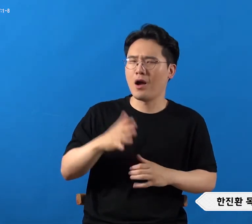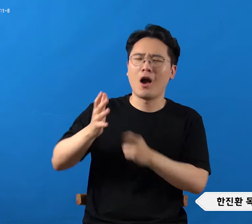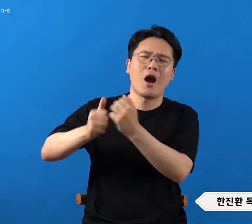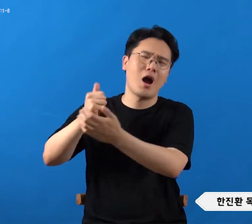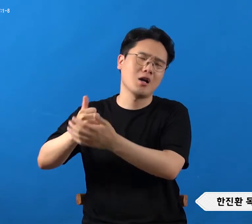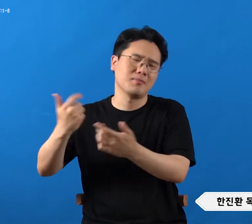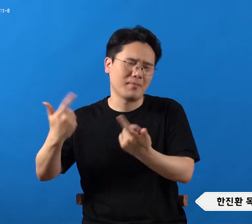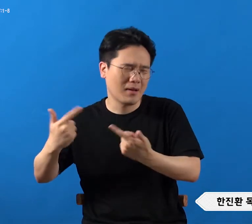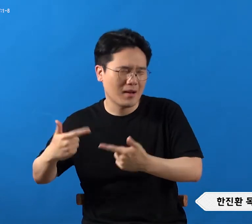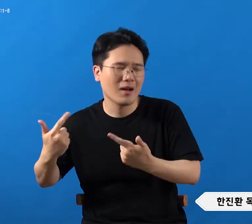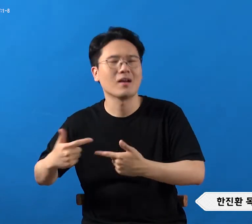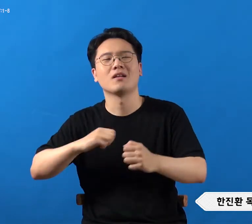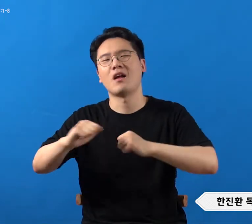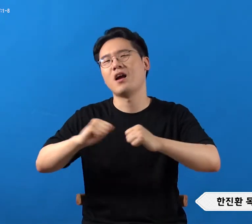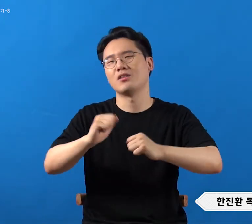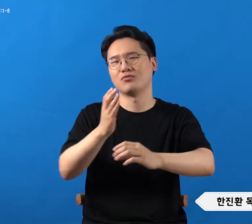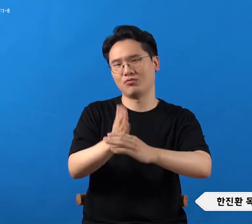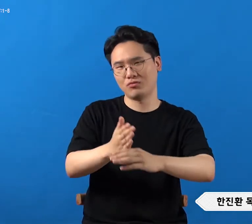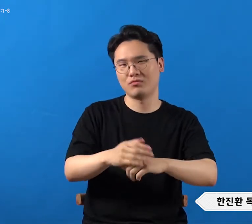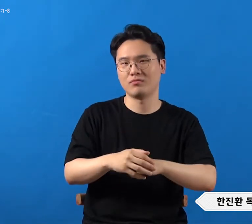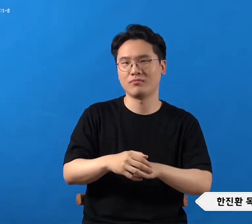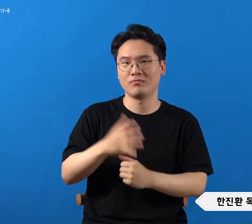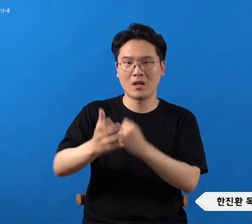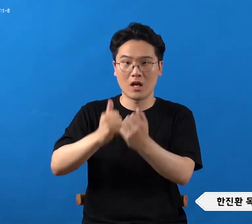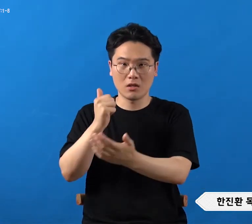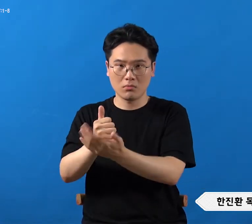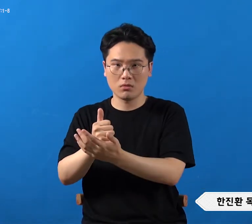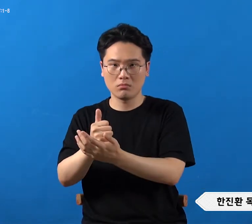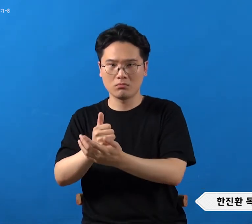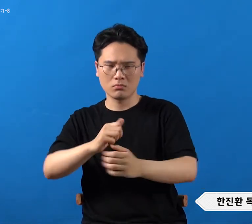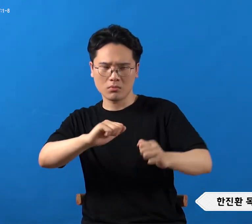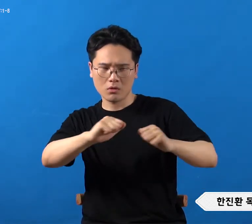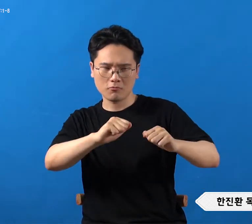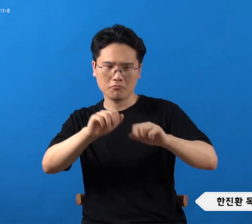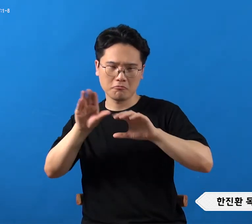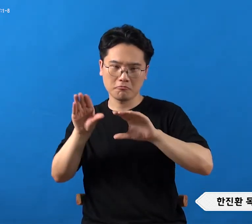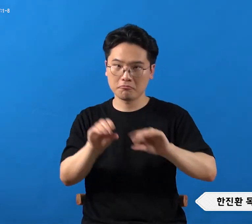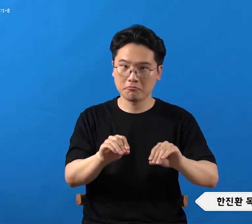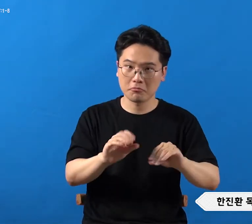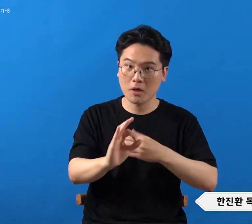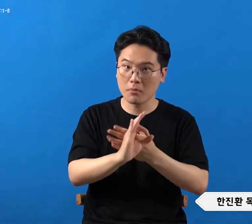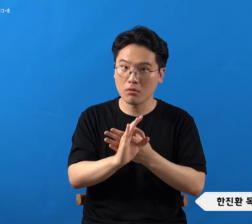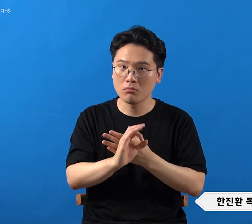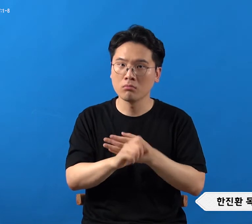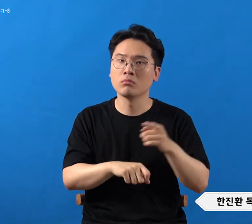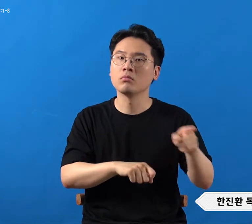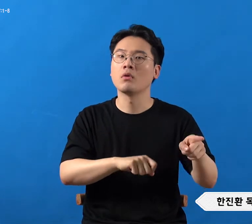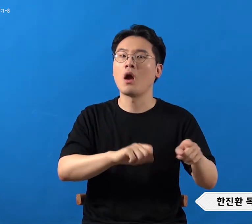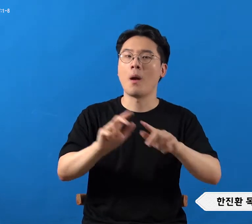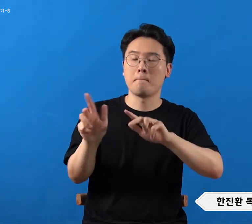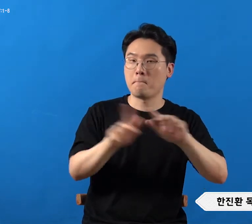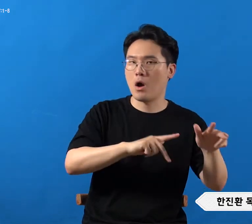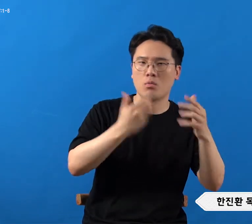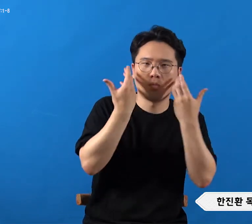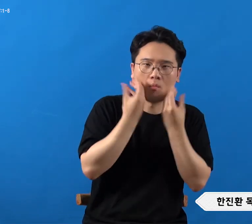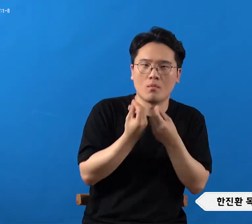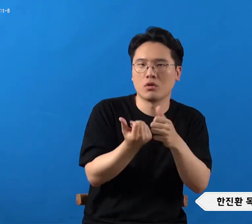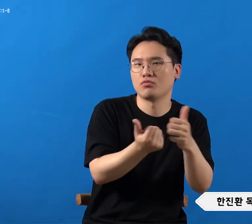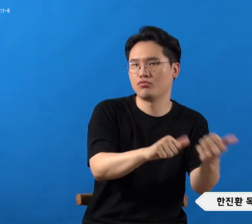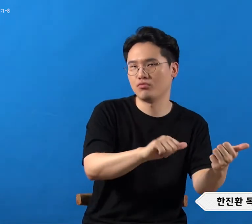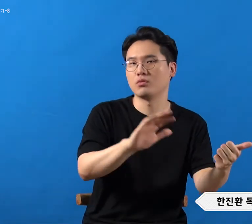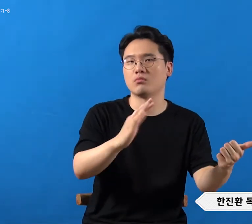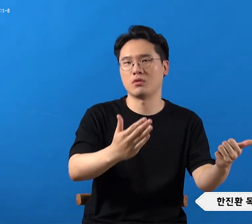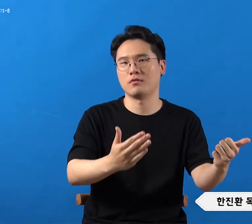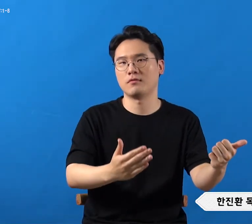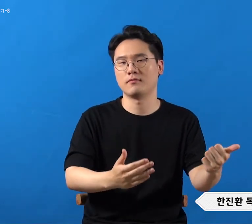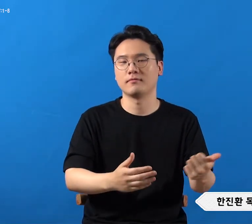떼버리시면 몇 개월 거쳐서 서서히 말라 죽는 그것을 예수님은 압축을 내서 단 몇 분 만에 저주하니까